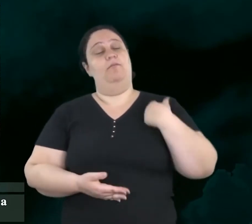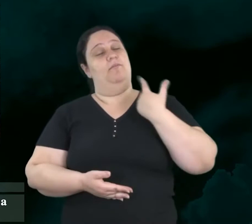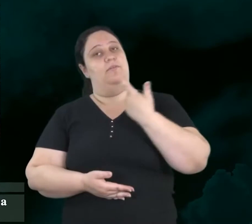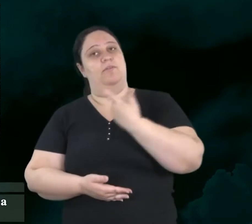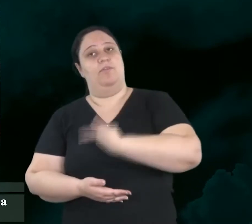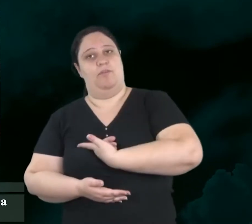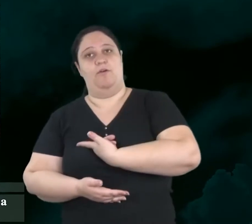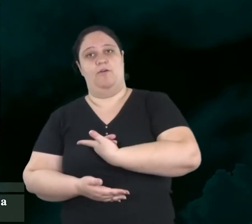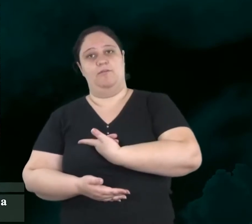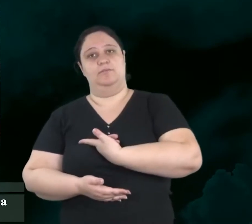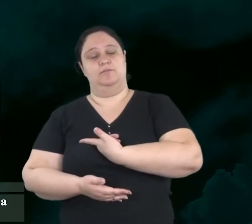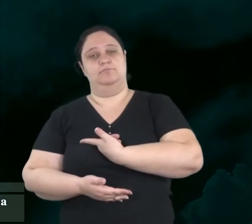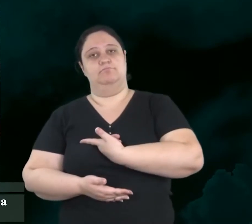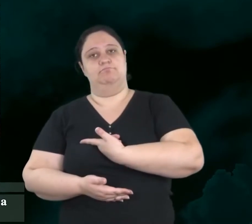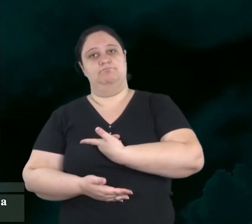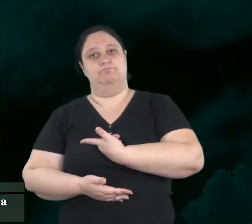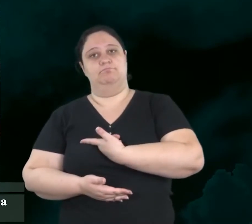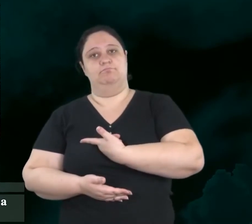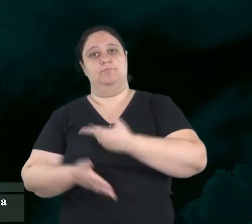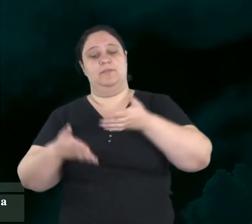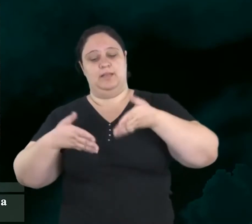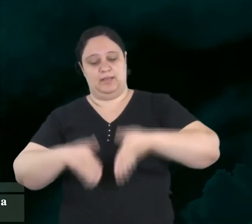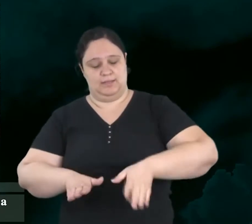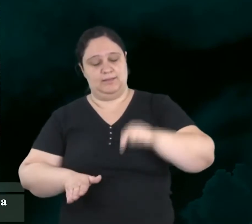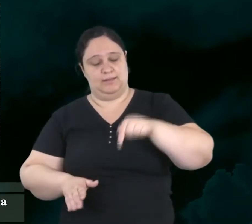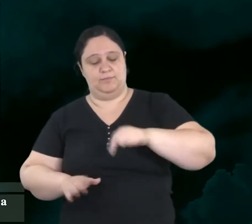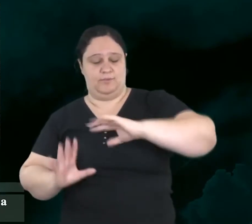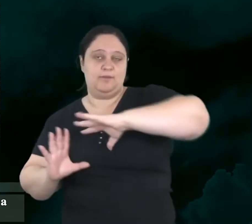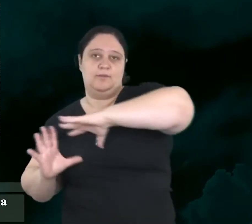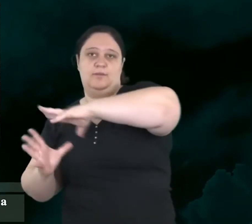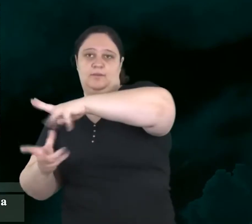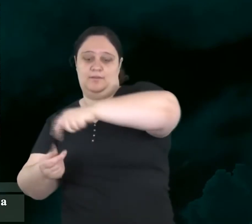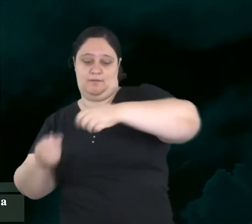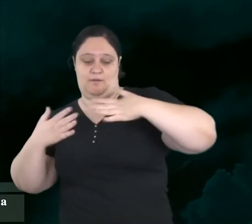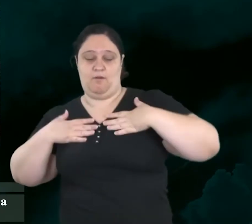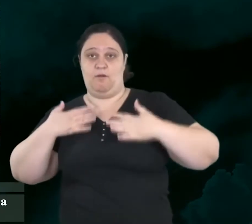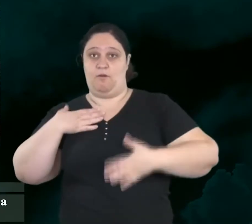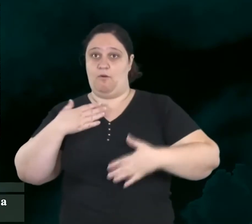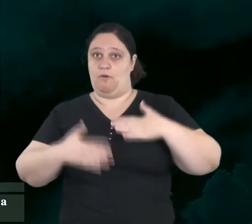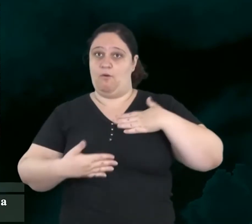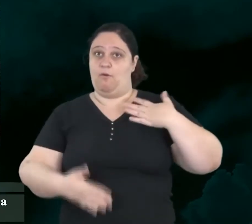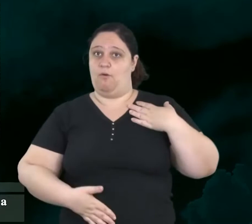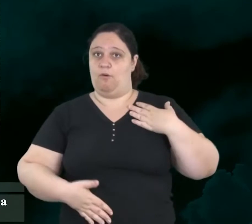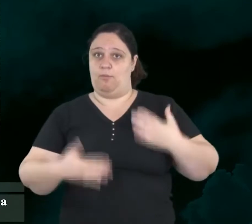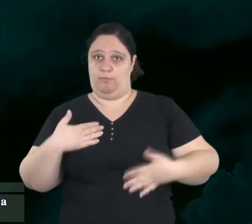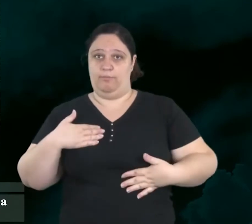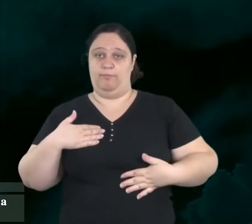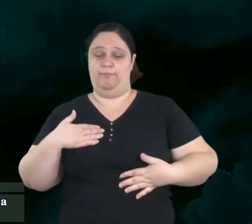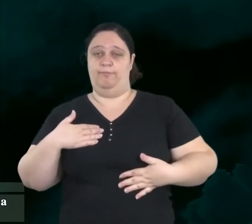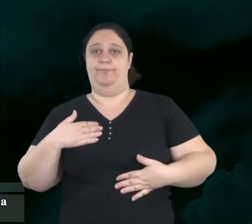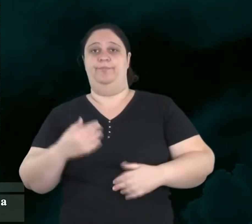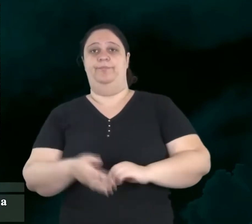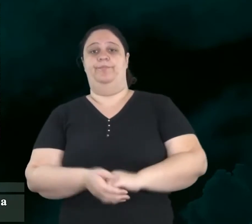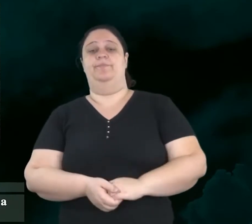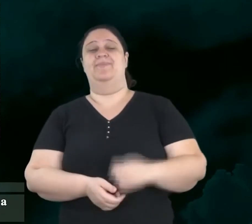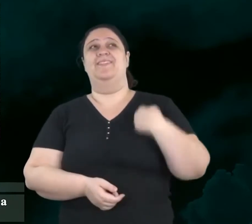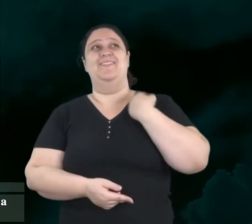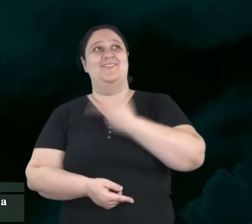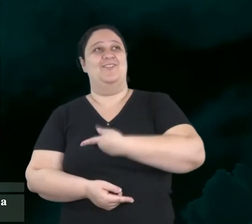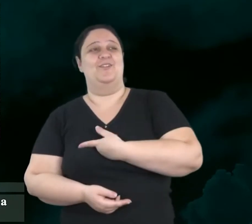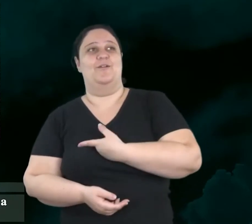homens, nascemos nessa terra com esse corpo terreno. E a nossa